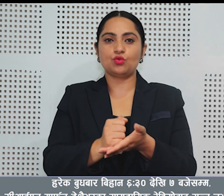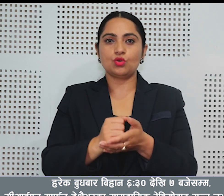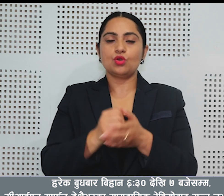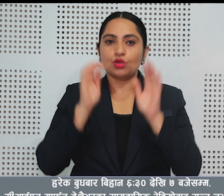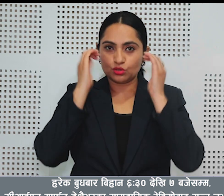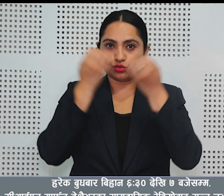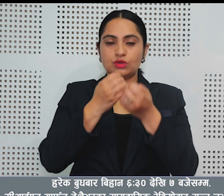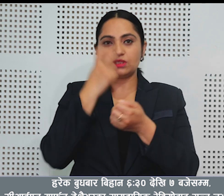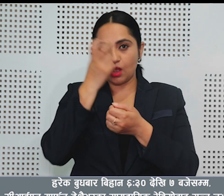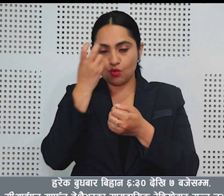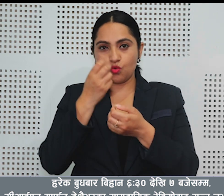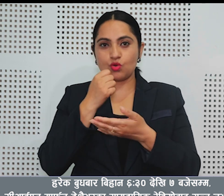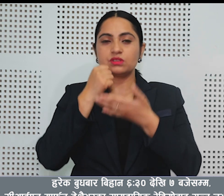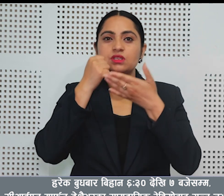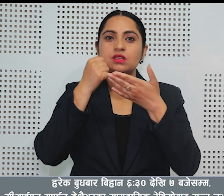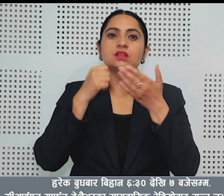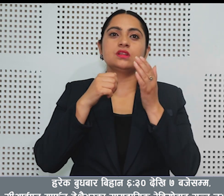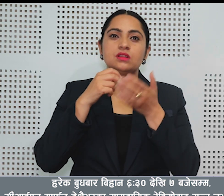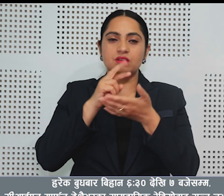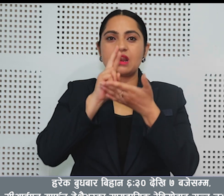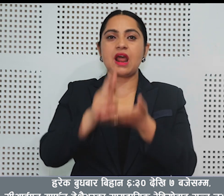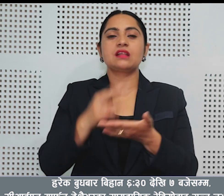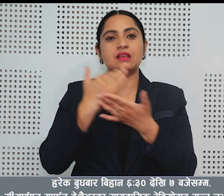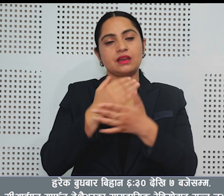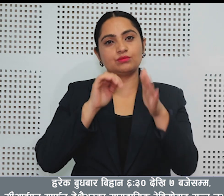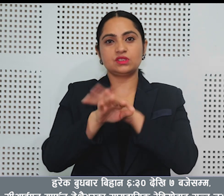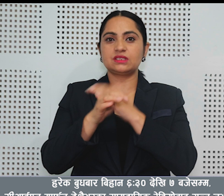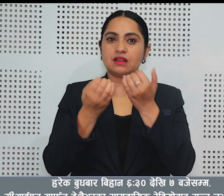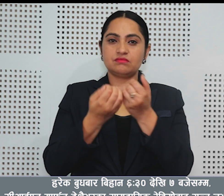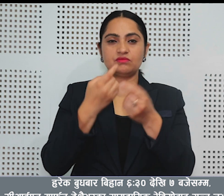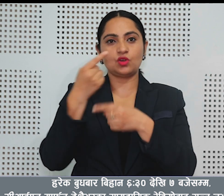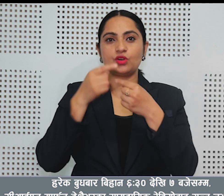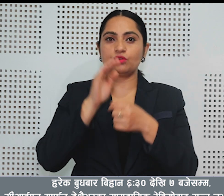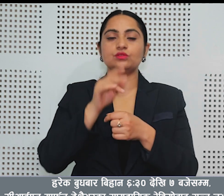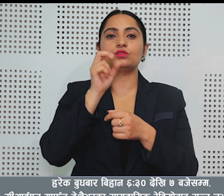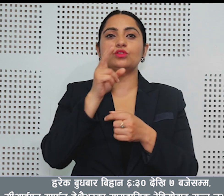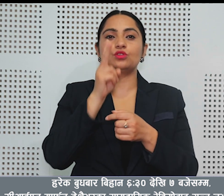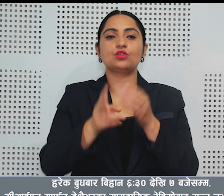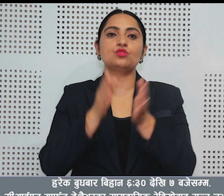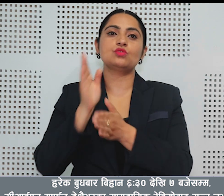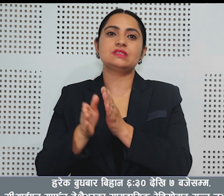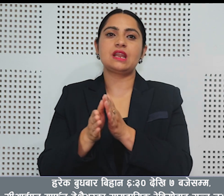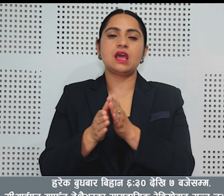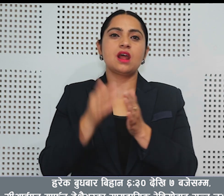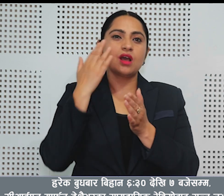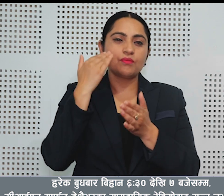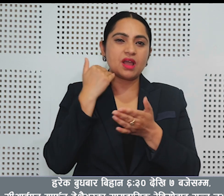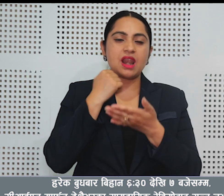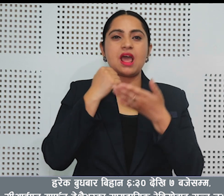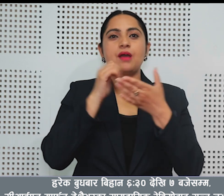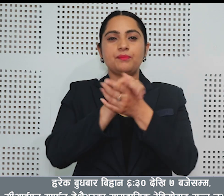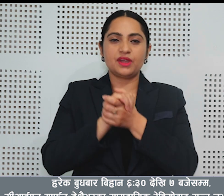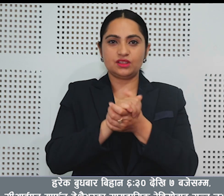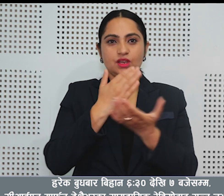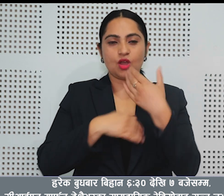सुरक्षा, खोज, उद्धार र राहतका कार्यक्रमहरू सञ्चालन गर्ने गरेको छ। तर ती योजना तथा अभ्यासहरू महिला मैत्री, अपाङ्ग